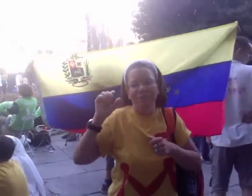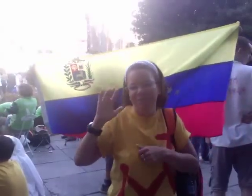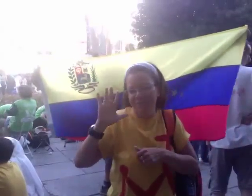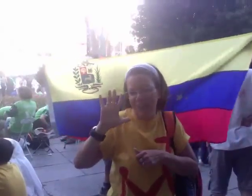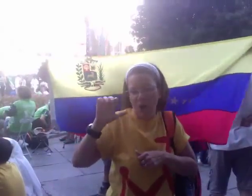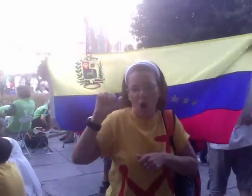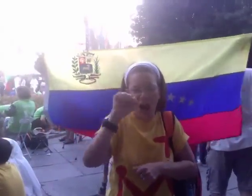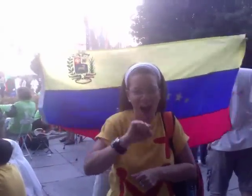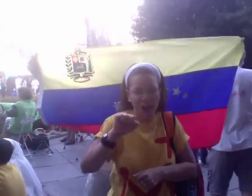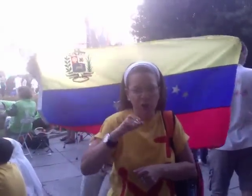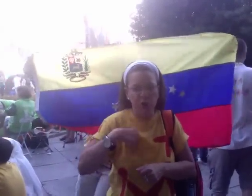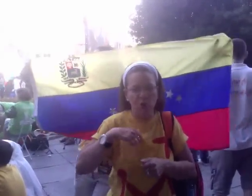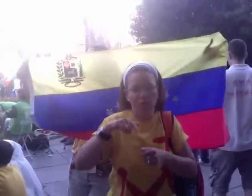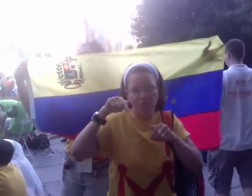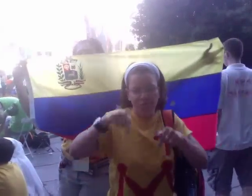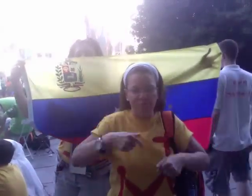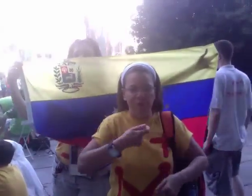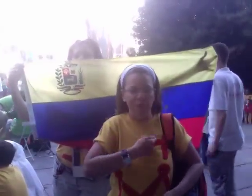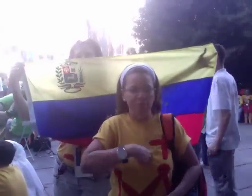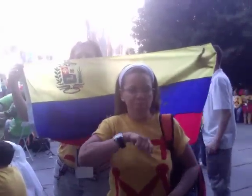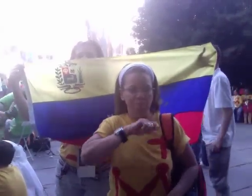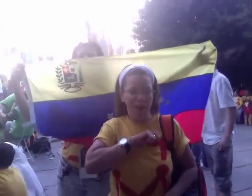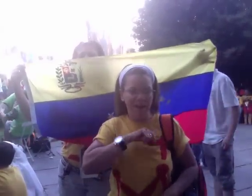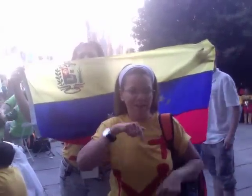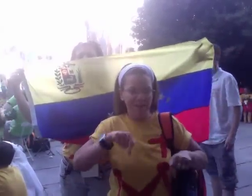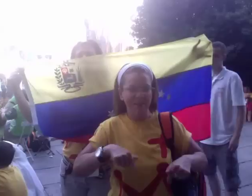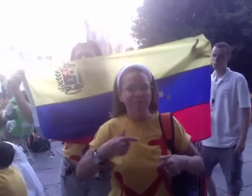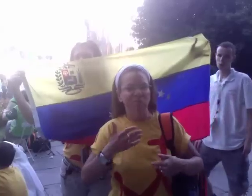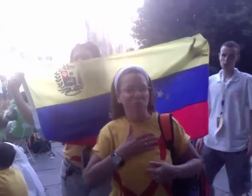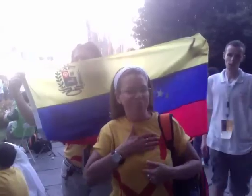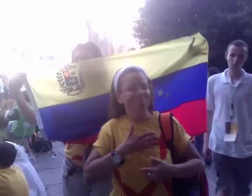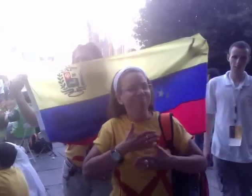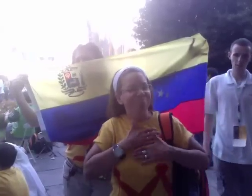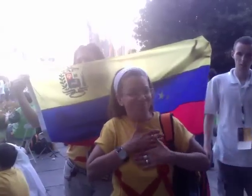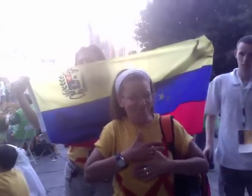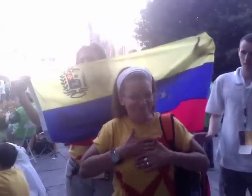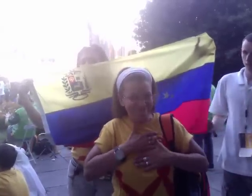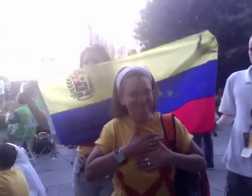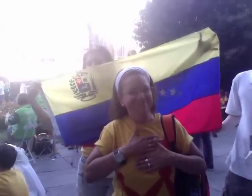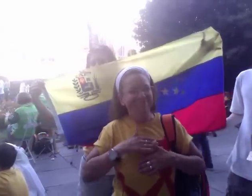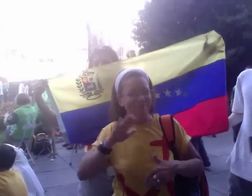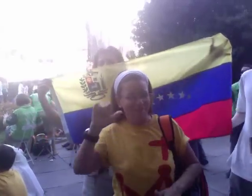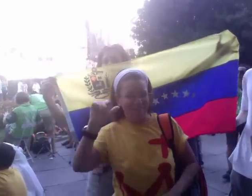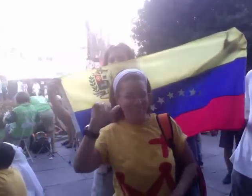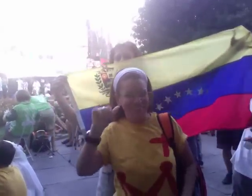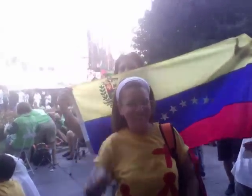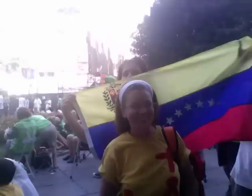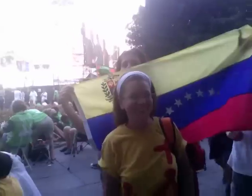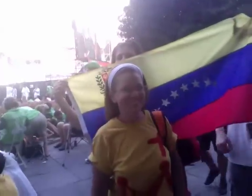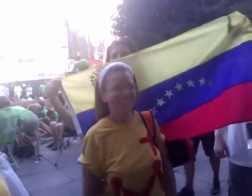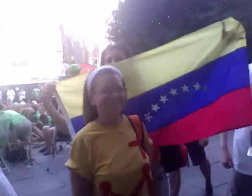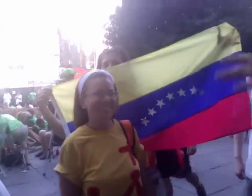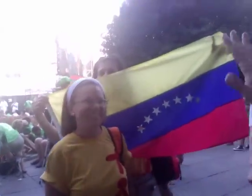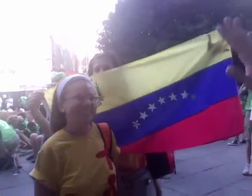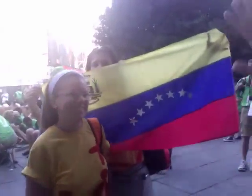a estrenar tres piezas en este Vía Crucis. ¿Cuáles son, Pedro? Pues vamos a estrenar tres piezas instrumentales. Una